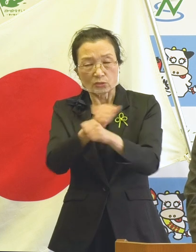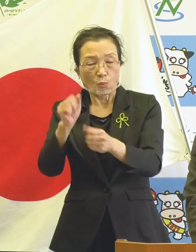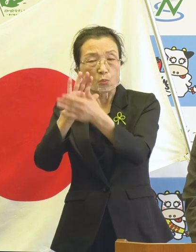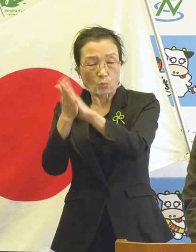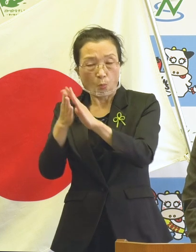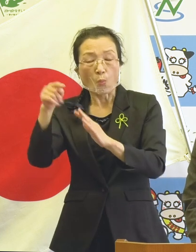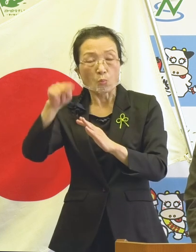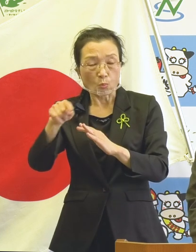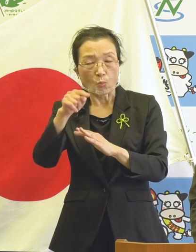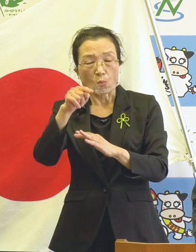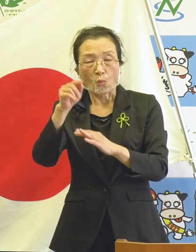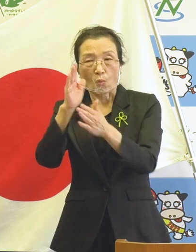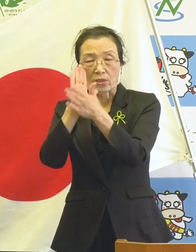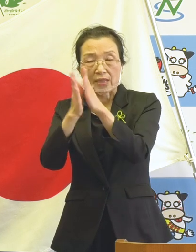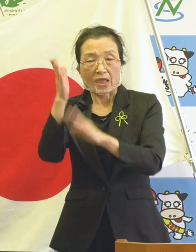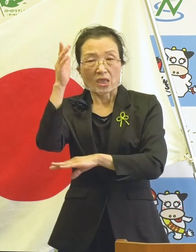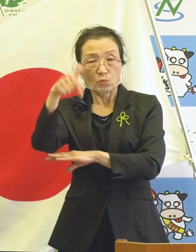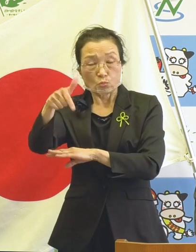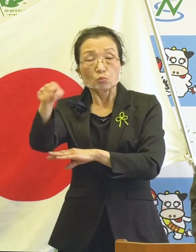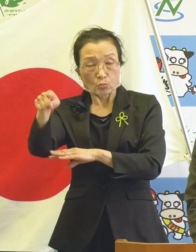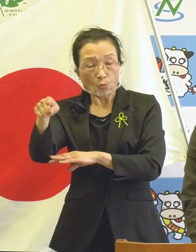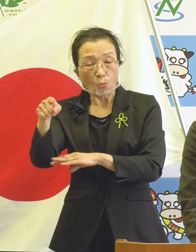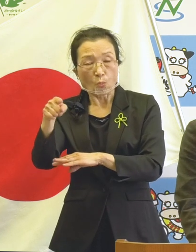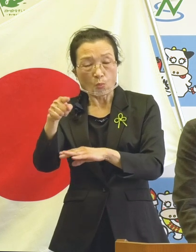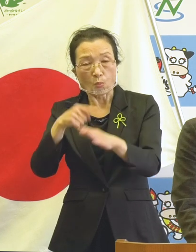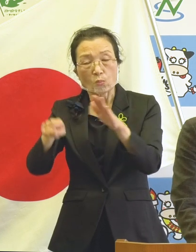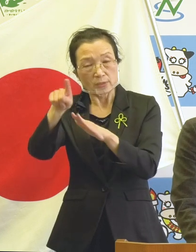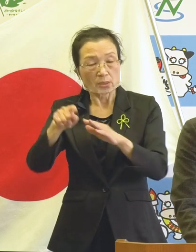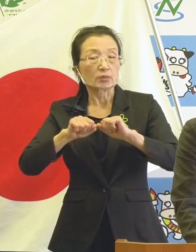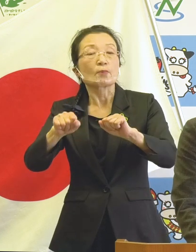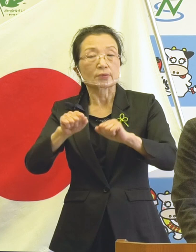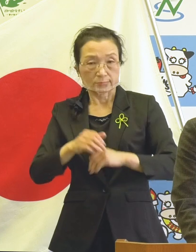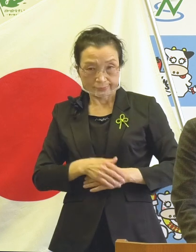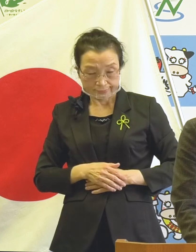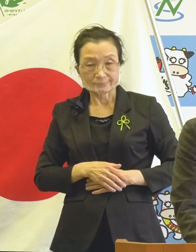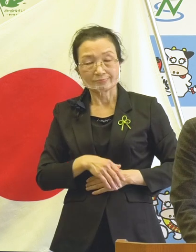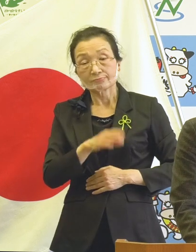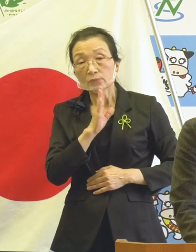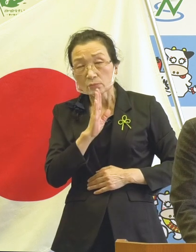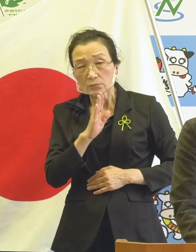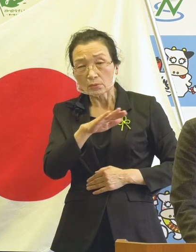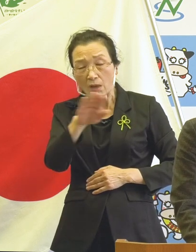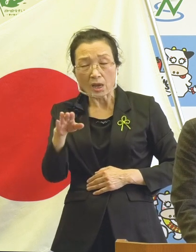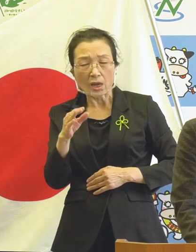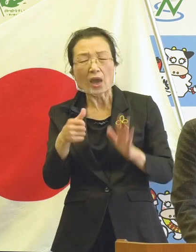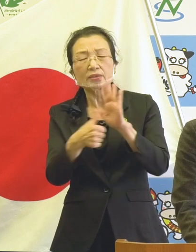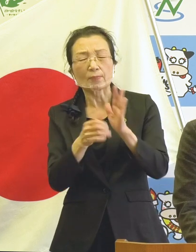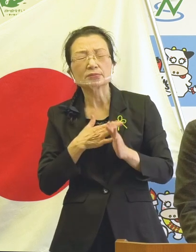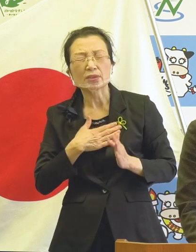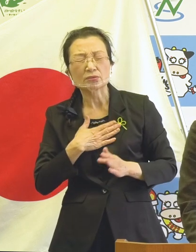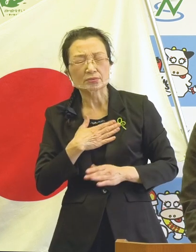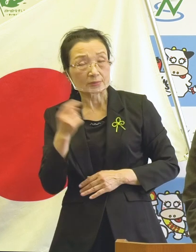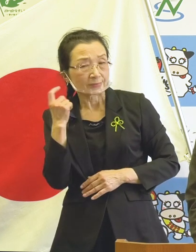討委員会など、政府での委員会も務められておられます。本当に誰しもが聞いたことがあるような、投